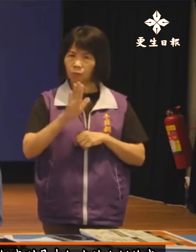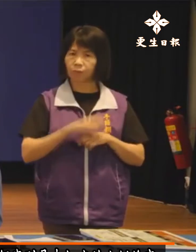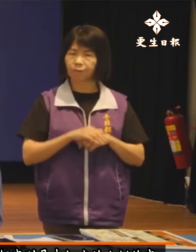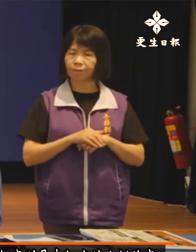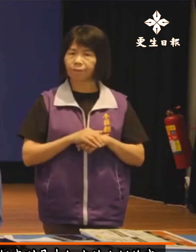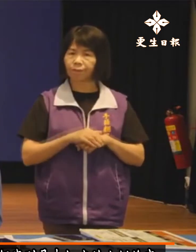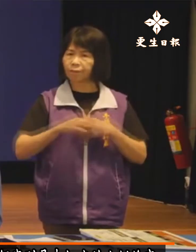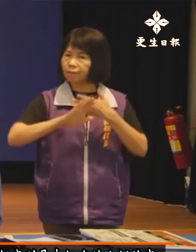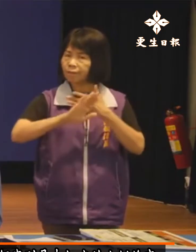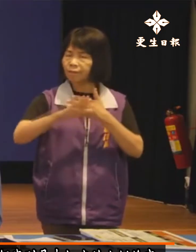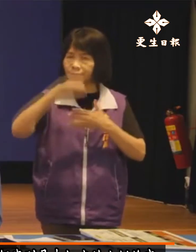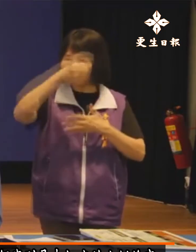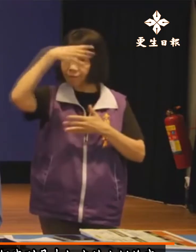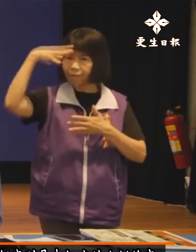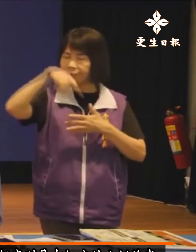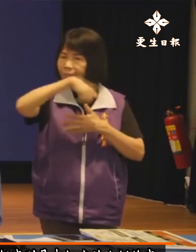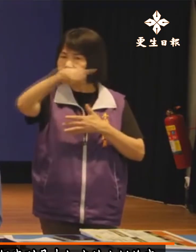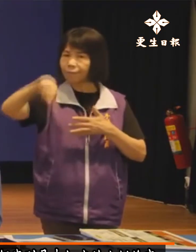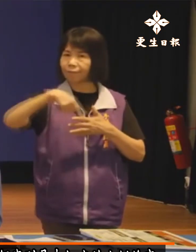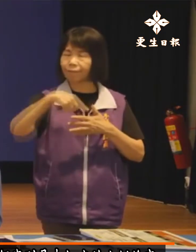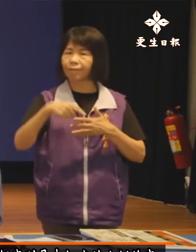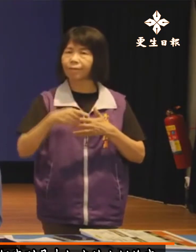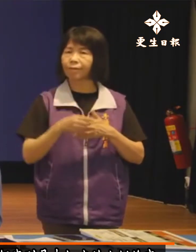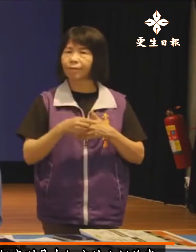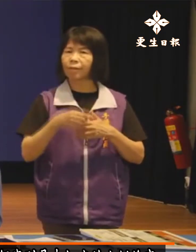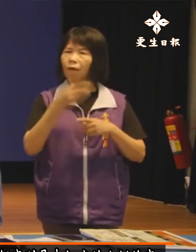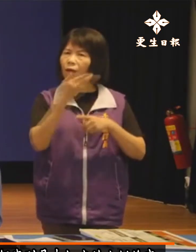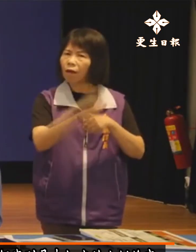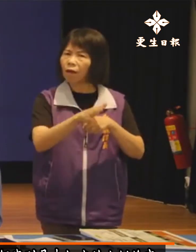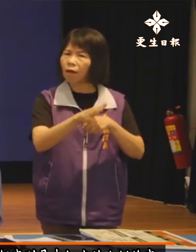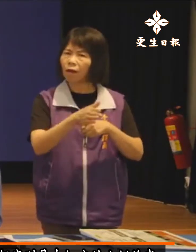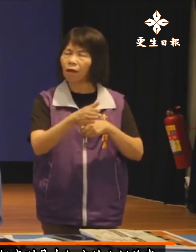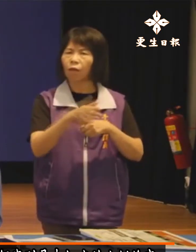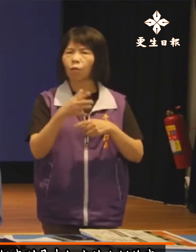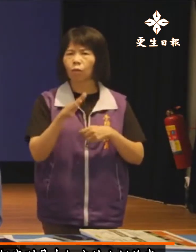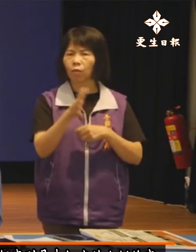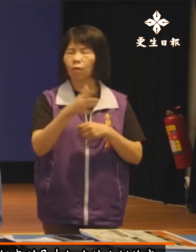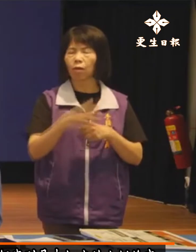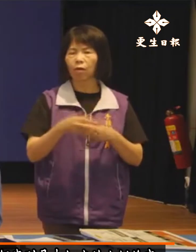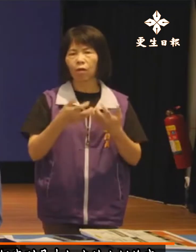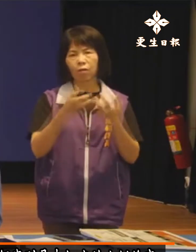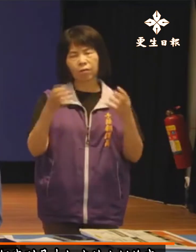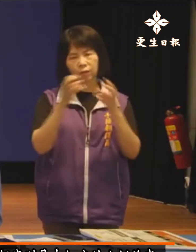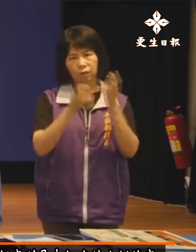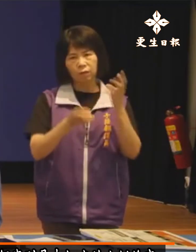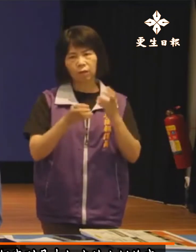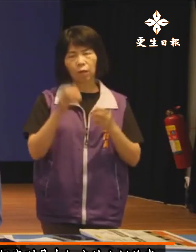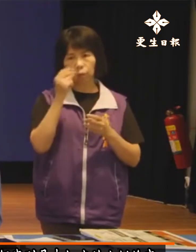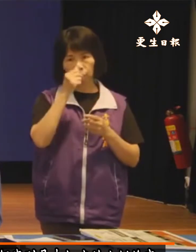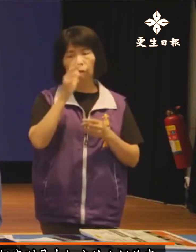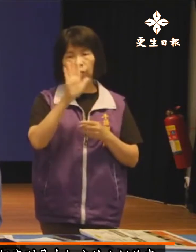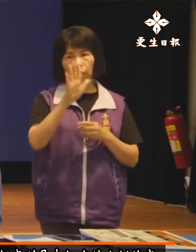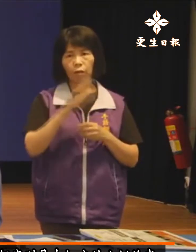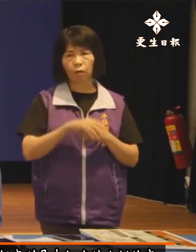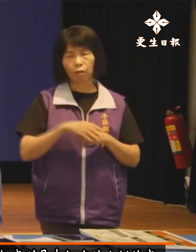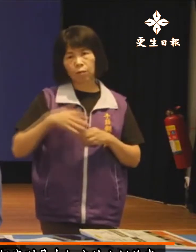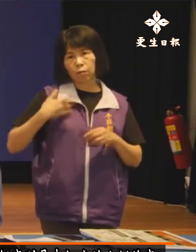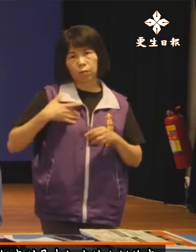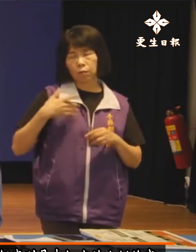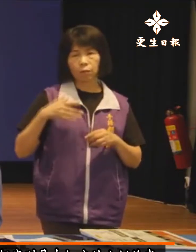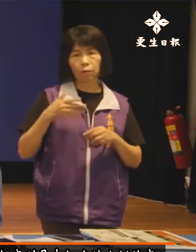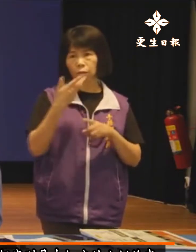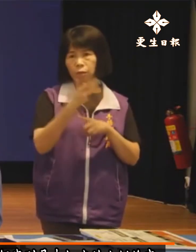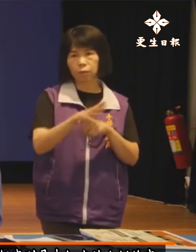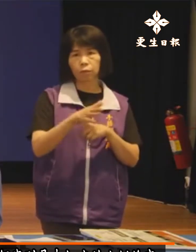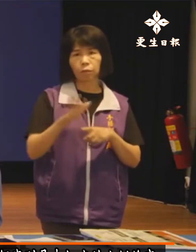投药了。那其他的一些比较年轻的一些个案，那去分析上发现到一个特点，他